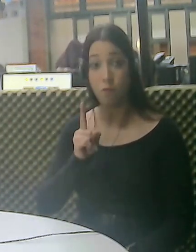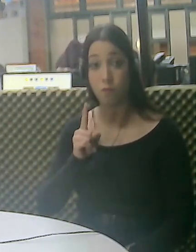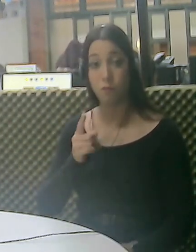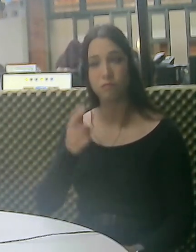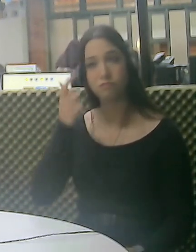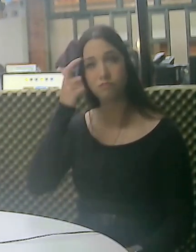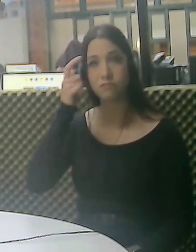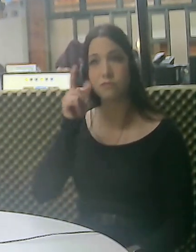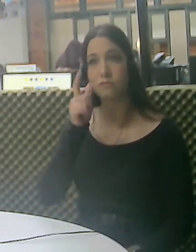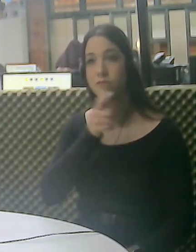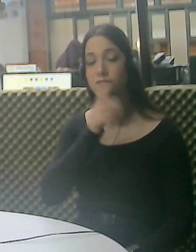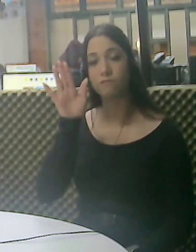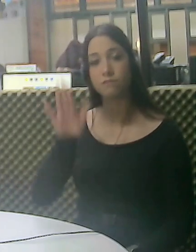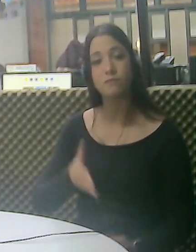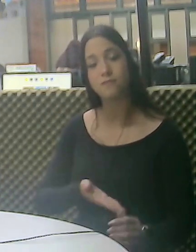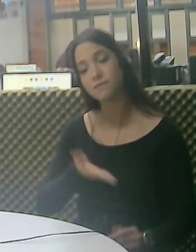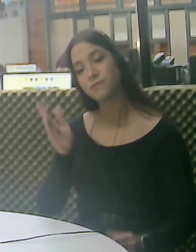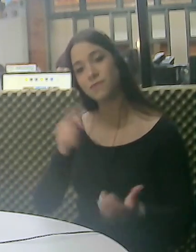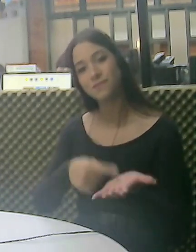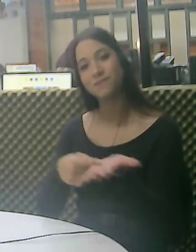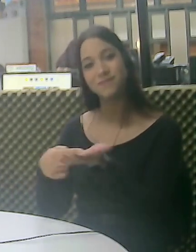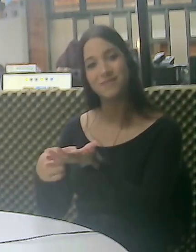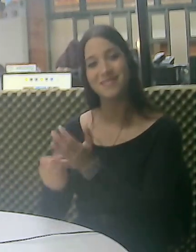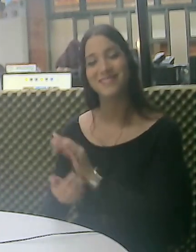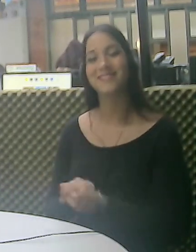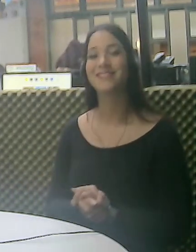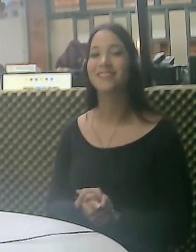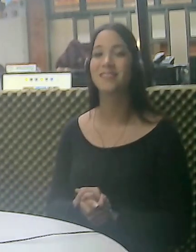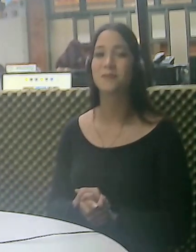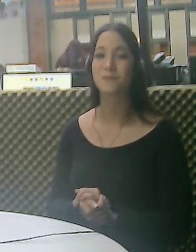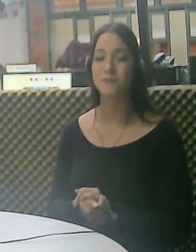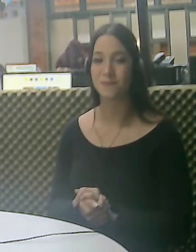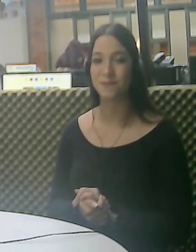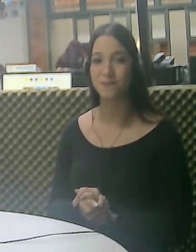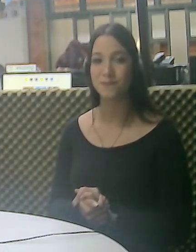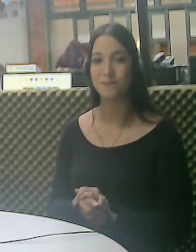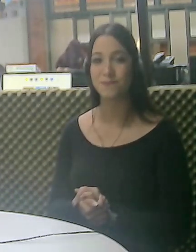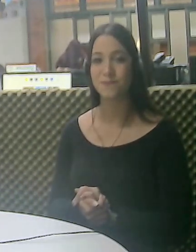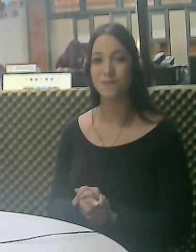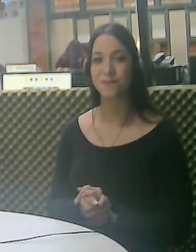pensando naquele lanche da tarde, está feito o convite.